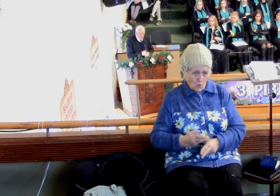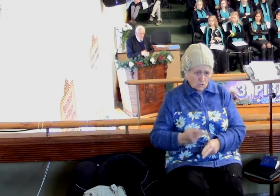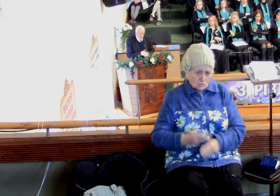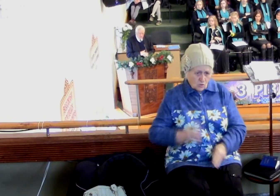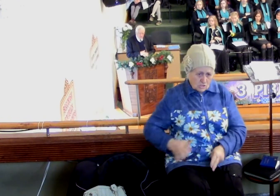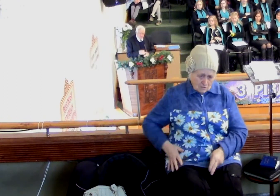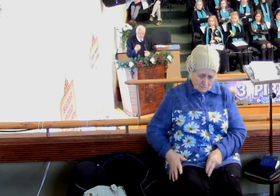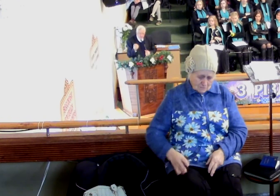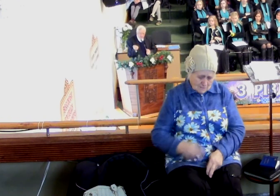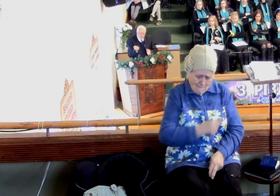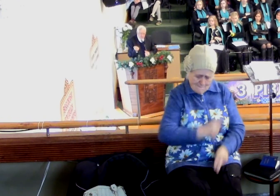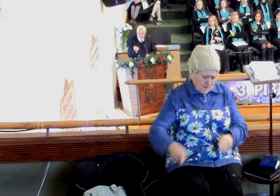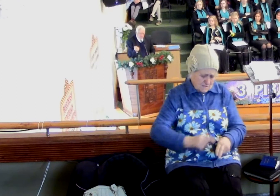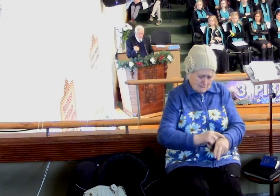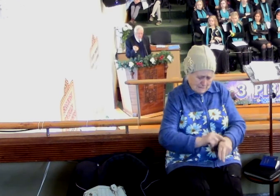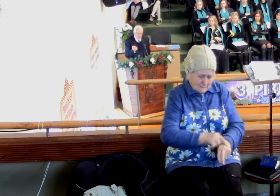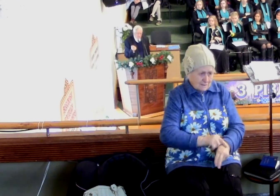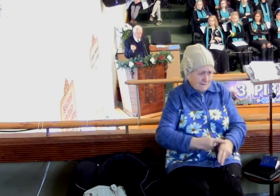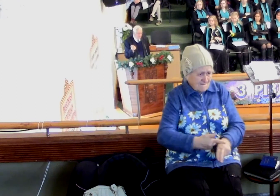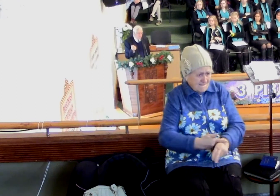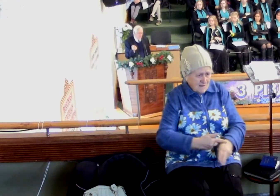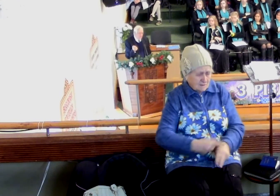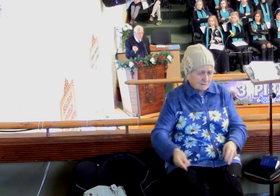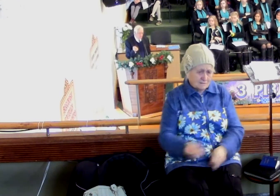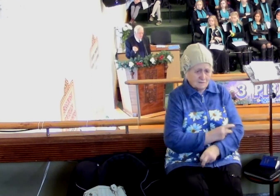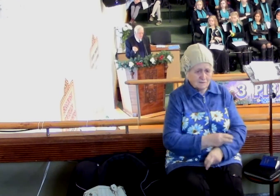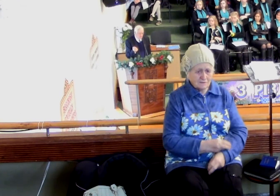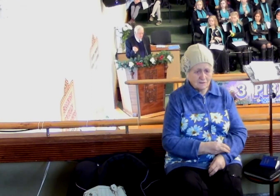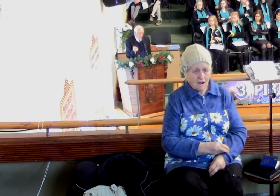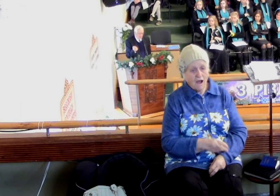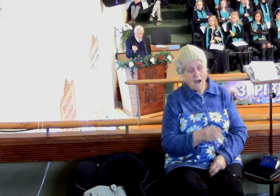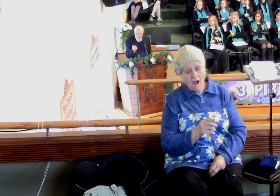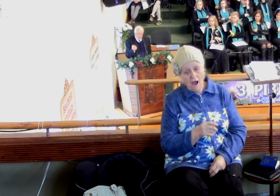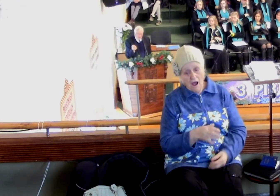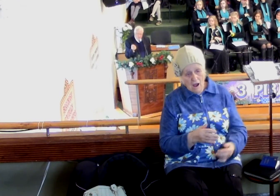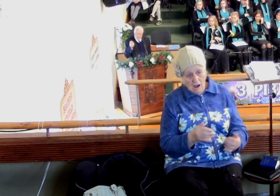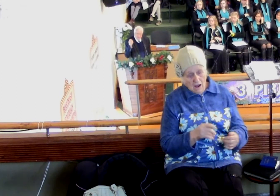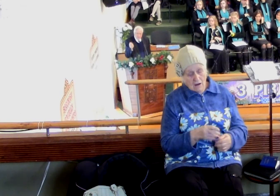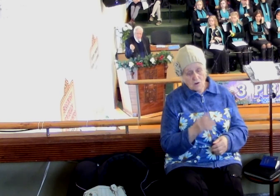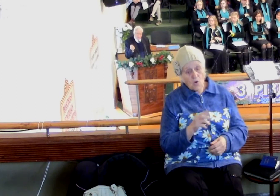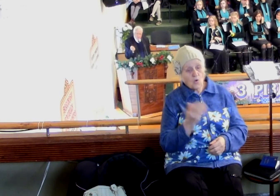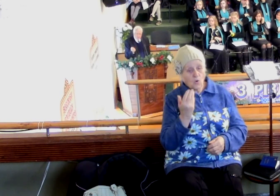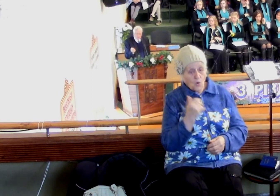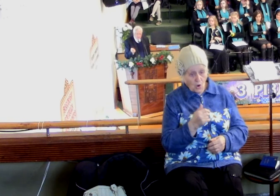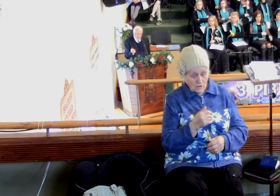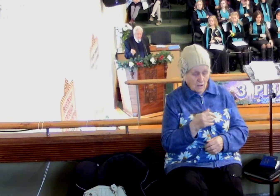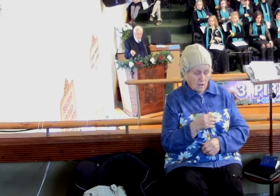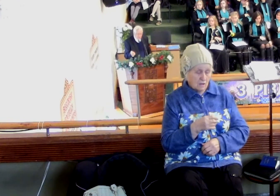делать. Но когда змеи кусали евреев в пустыне, Бог нашел